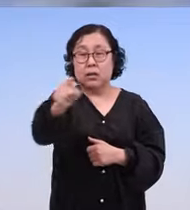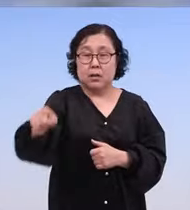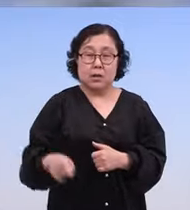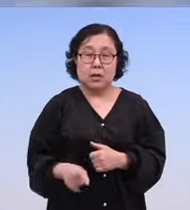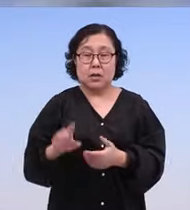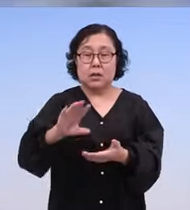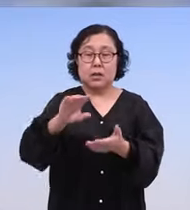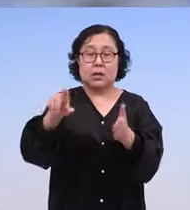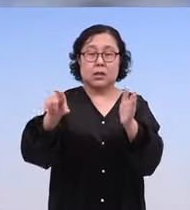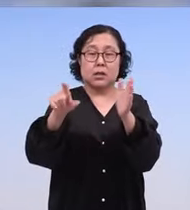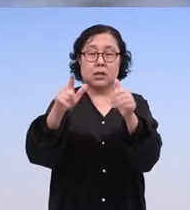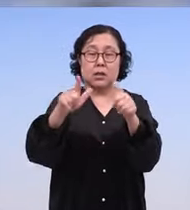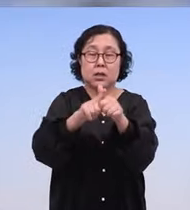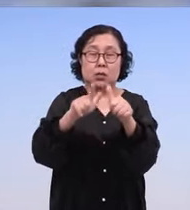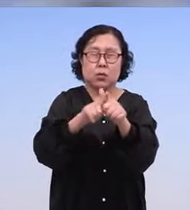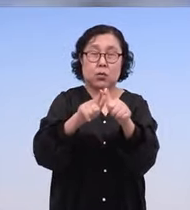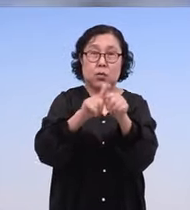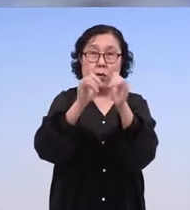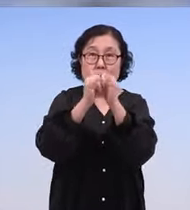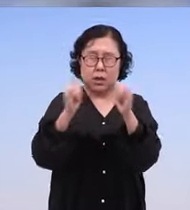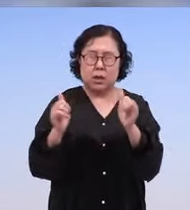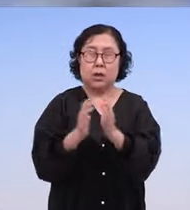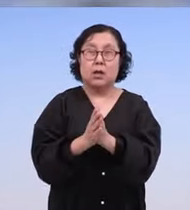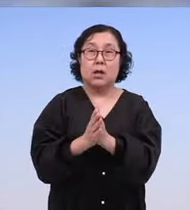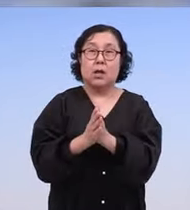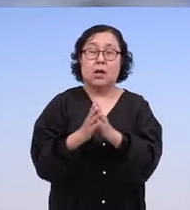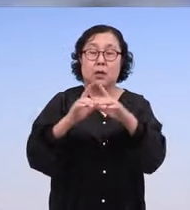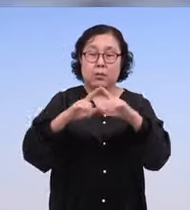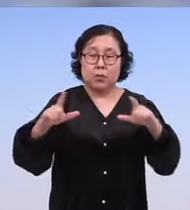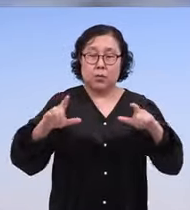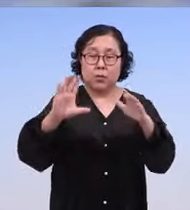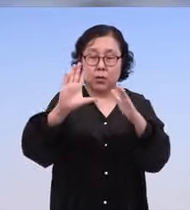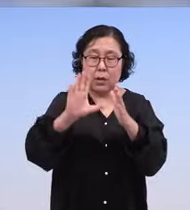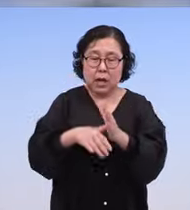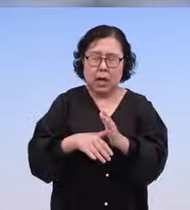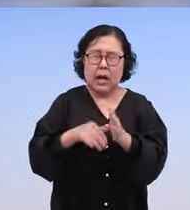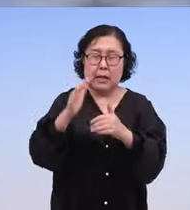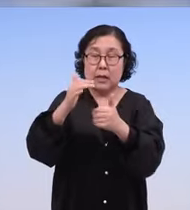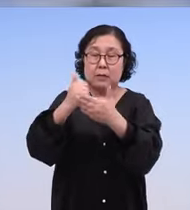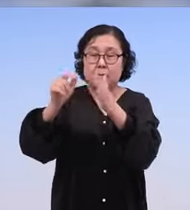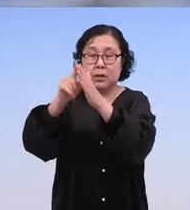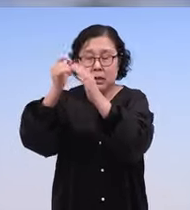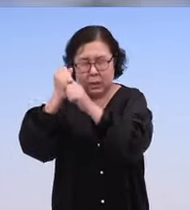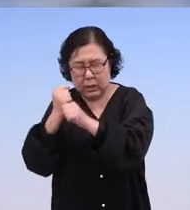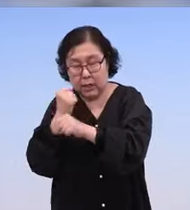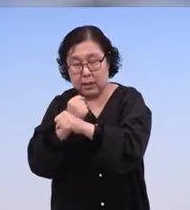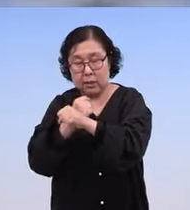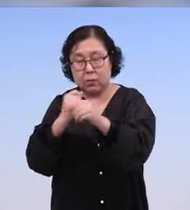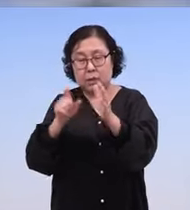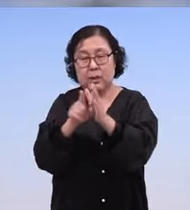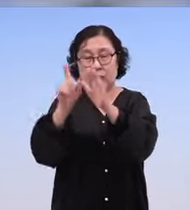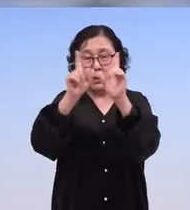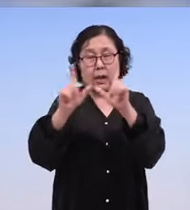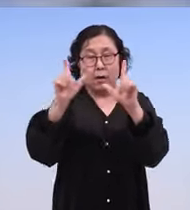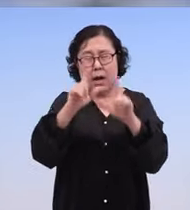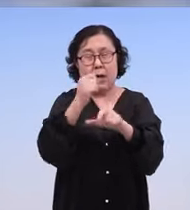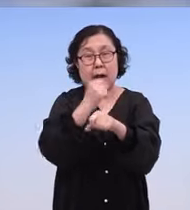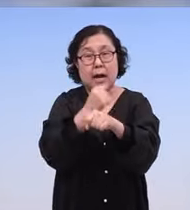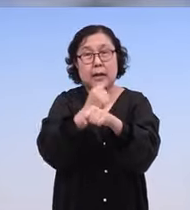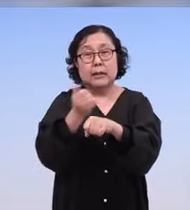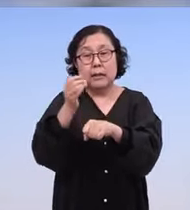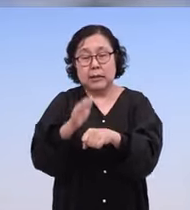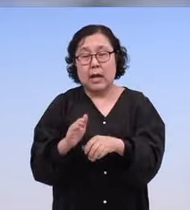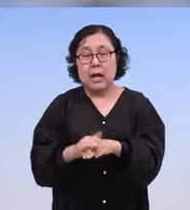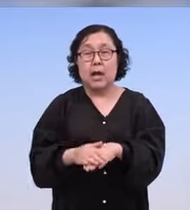수많은 크리스찬으로 가는 분들, 평상시에 그렇게 손을 들고 찬양하고 하나님을 의지한다 그러고 그렇게 신앙생활을 하는데, 이런